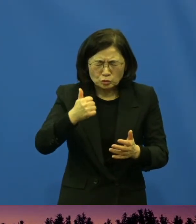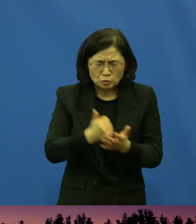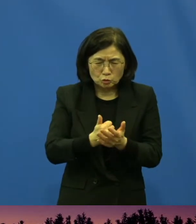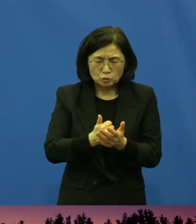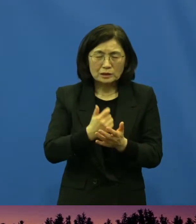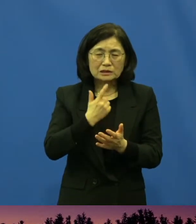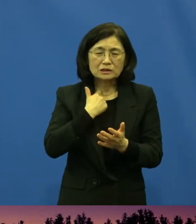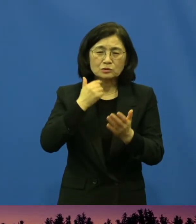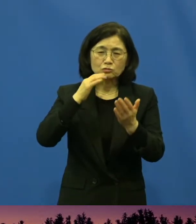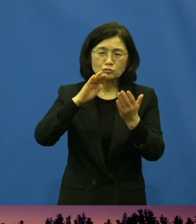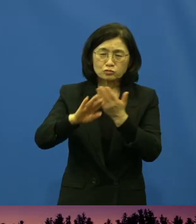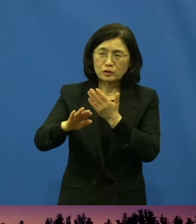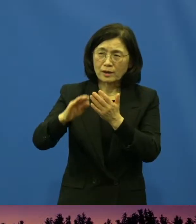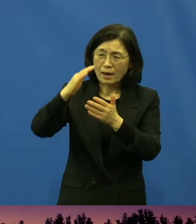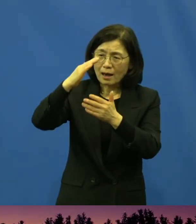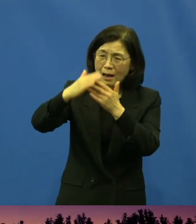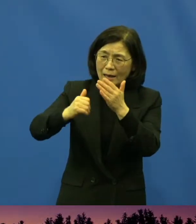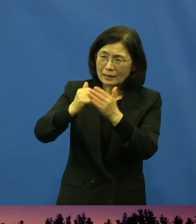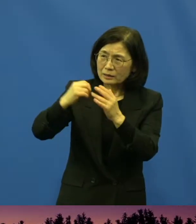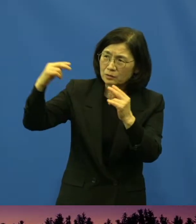얼굴을 피하려고 하죠.